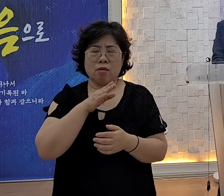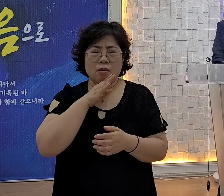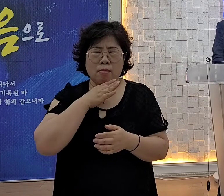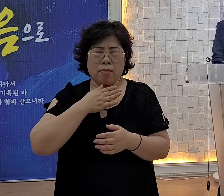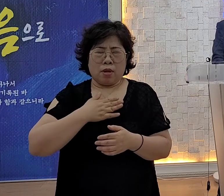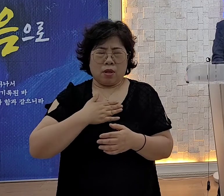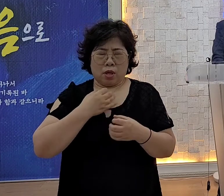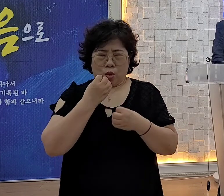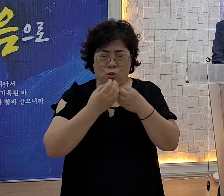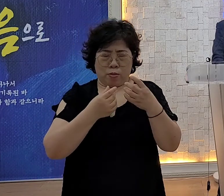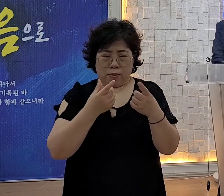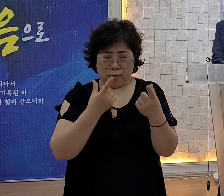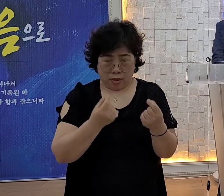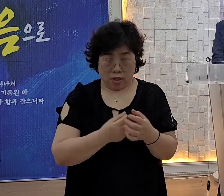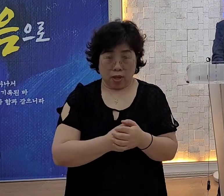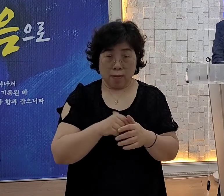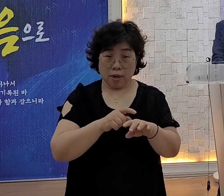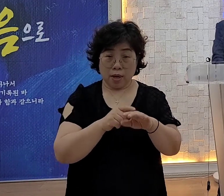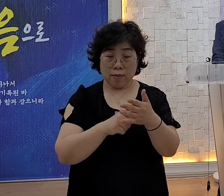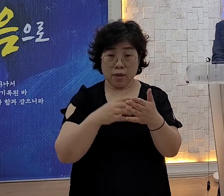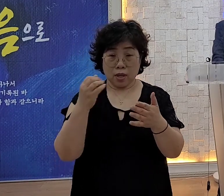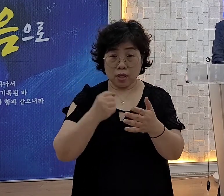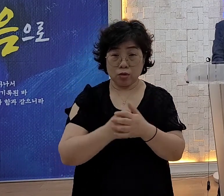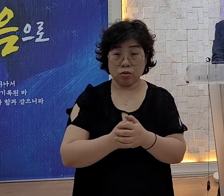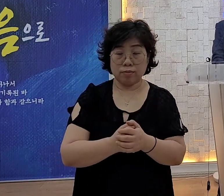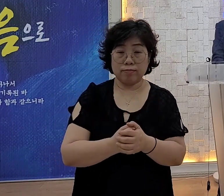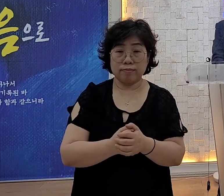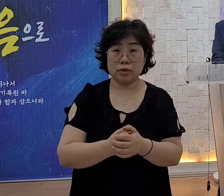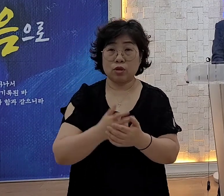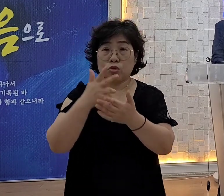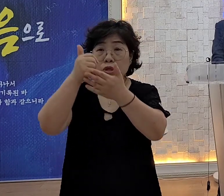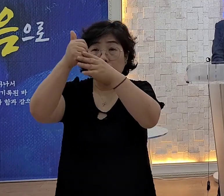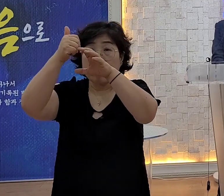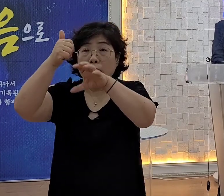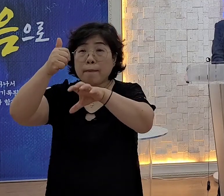고백입니다. 정말 이런 마음으로 우리가